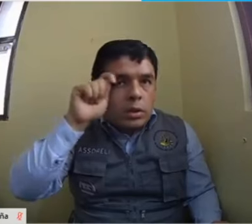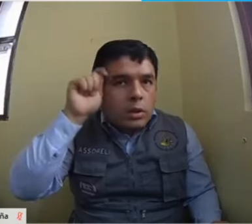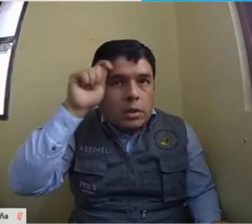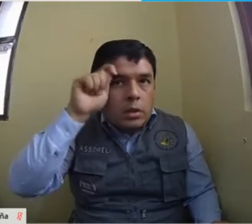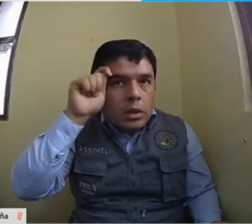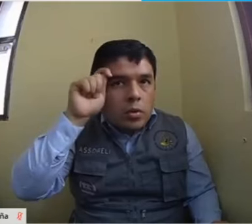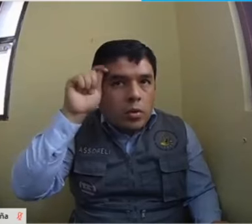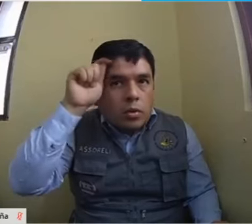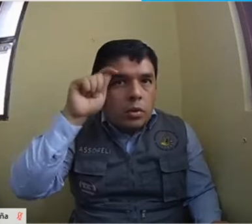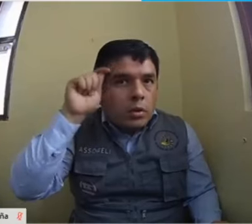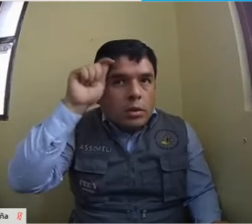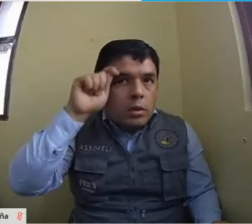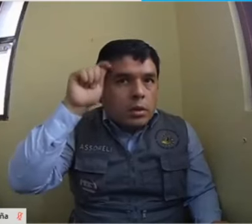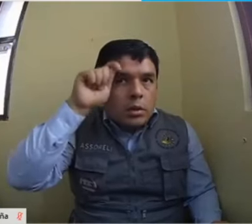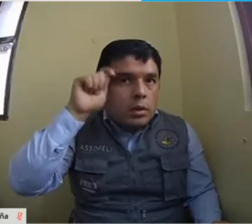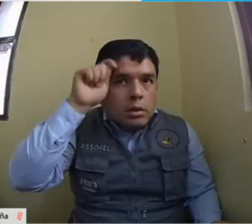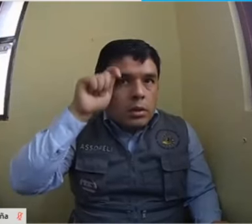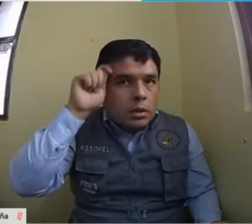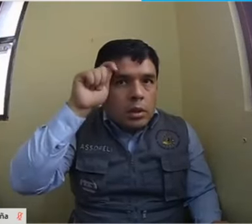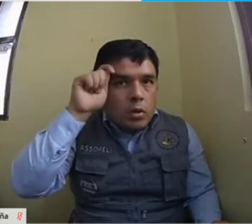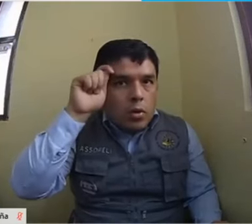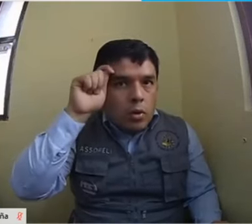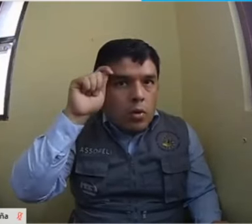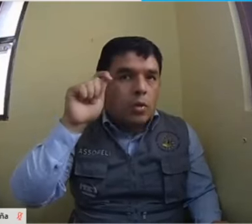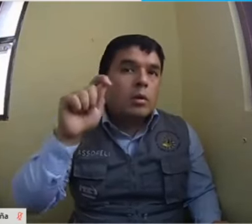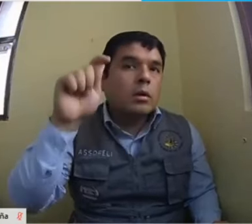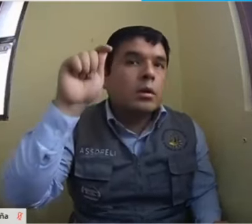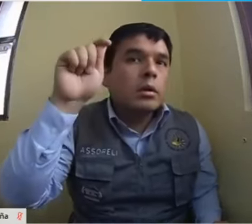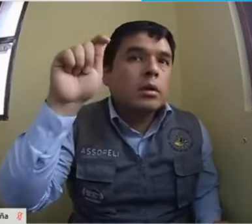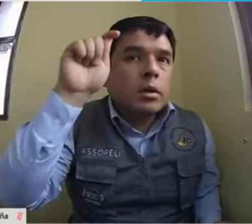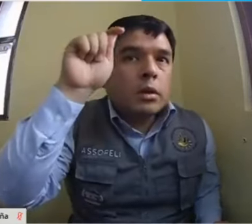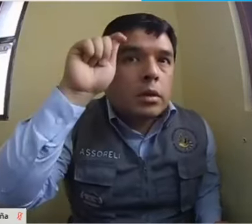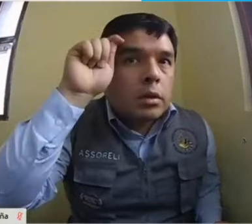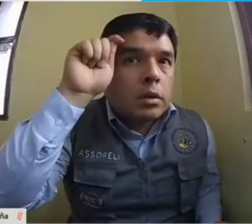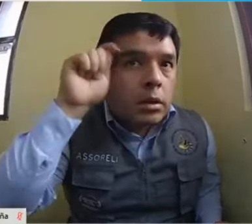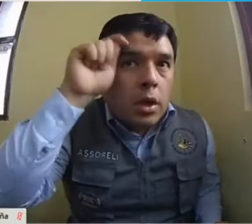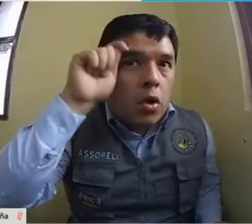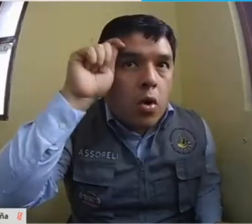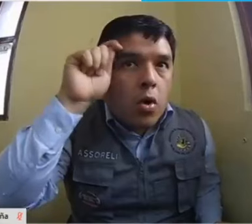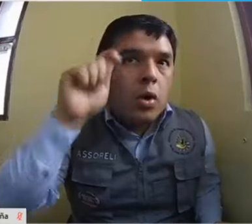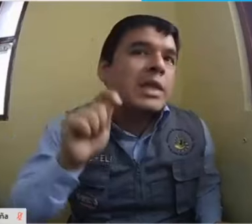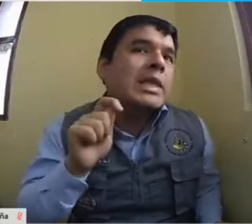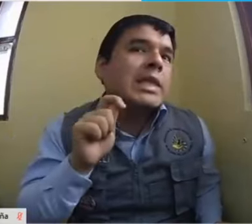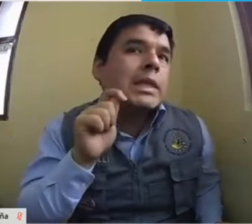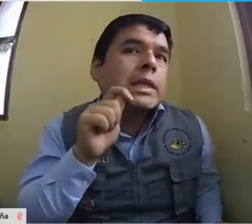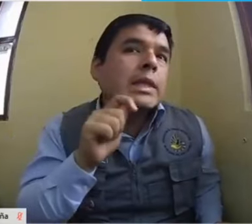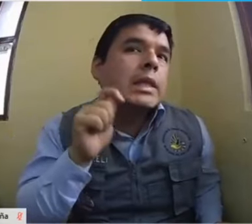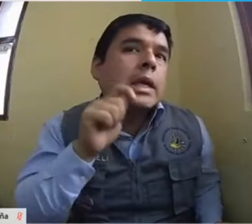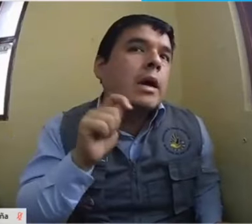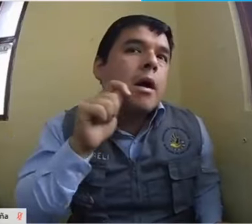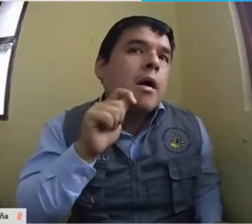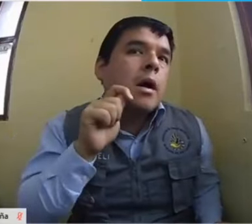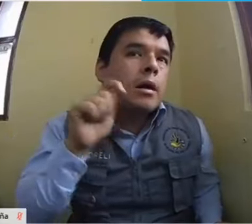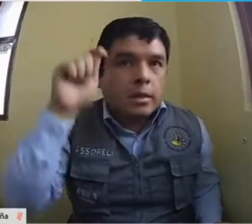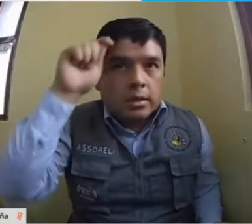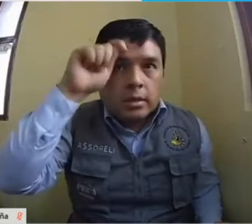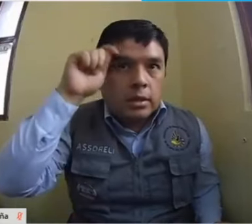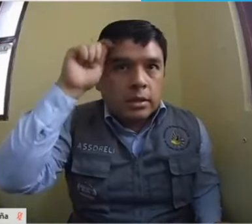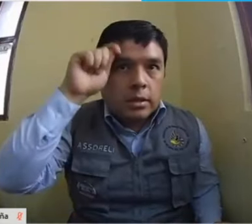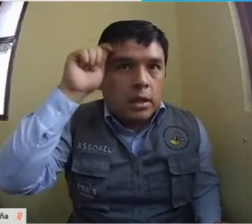Tío, esa es la seña para tío. La T en la 100. Tío. Y tía es a la altura